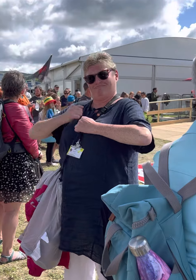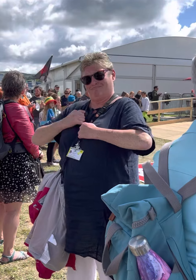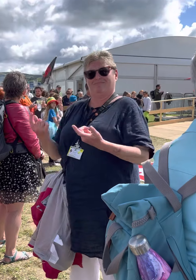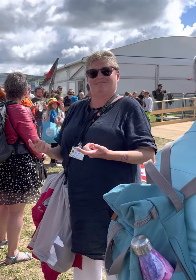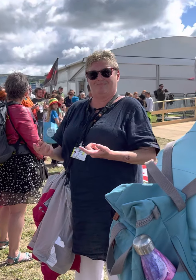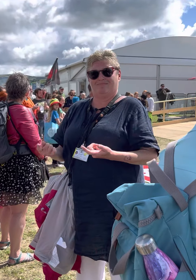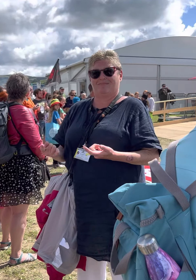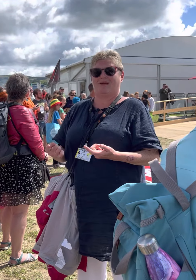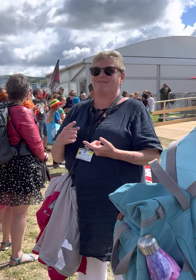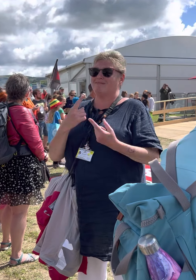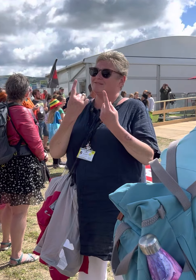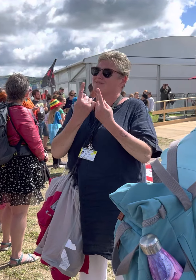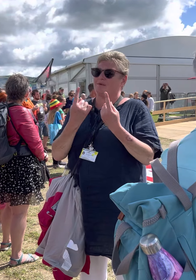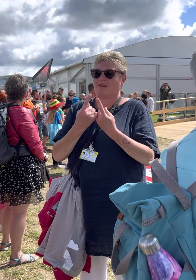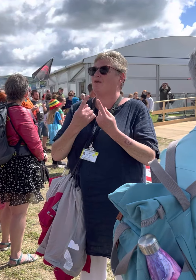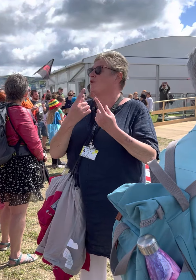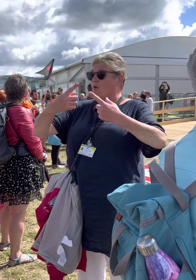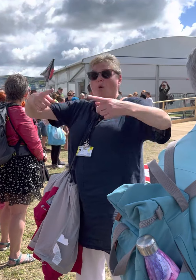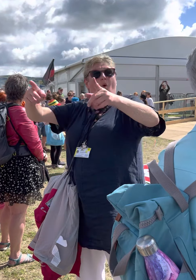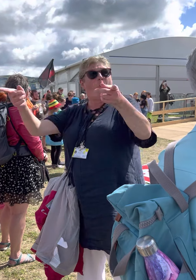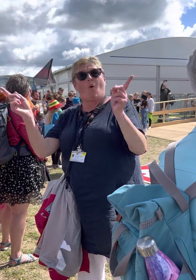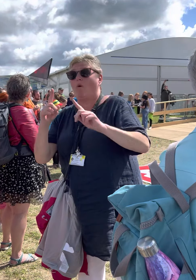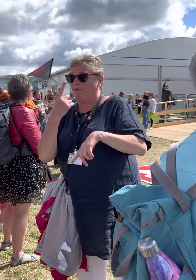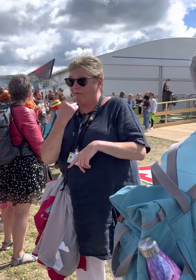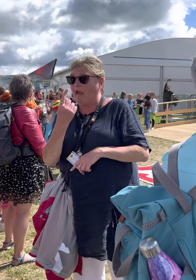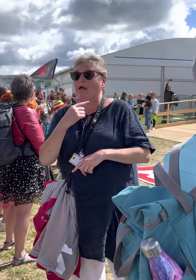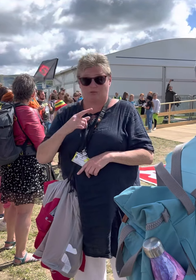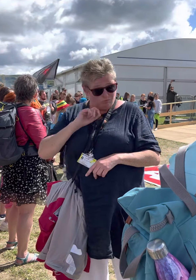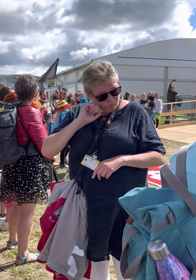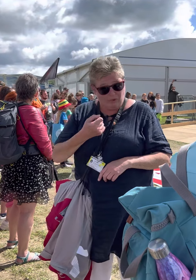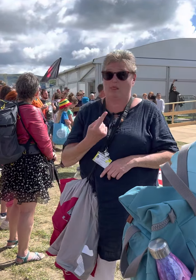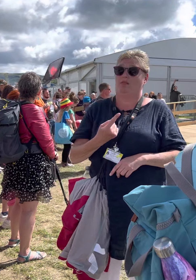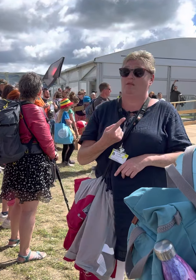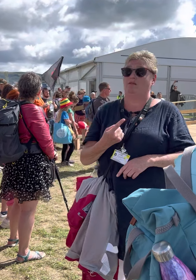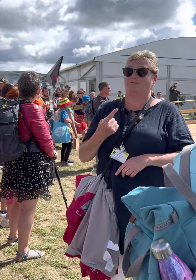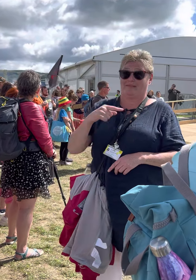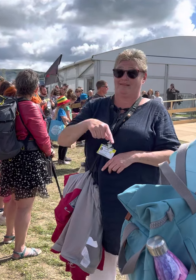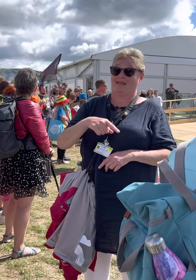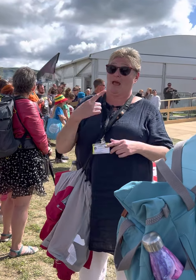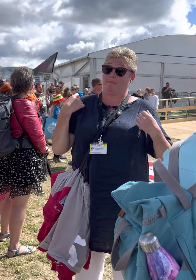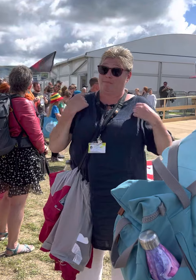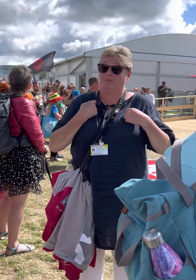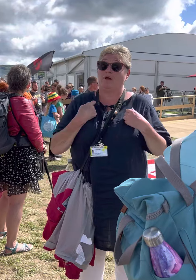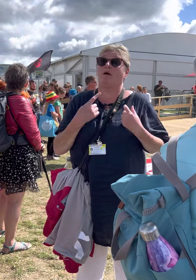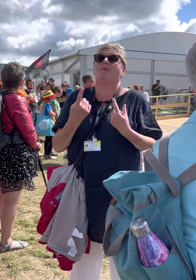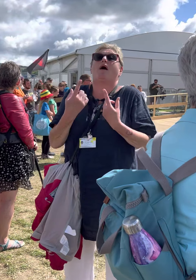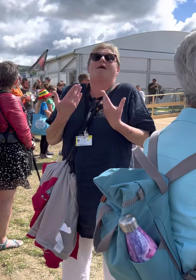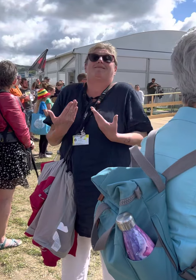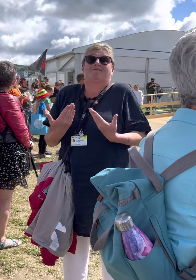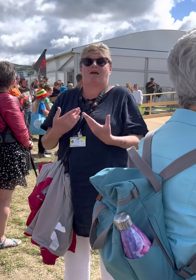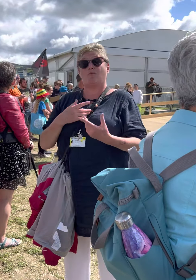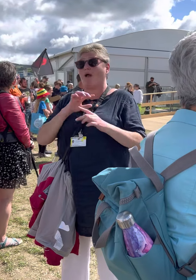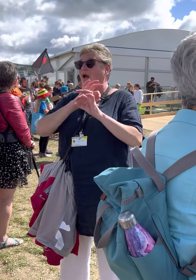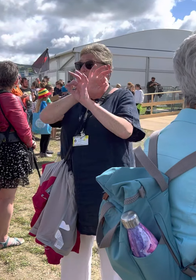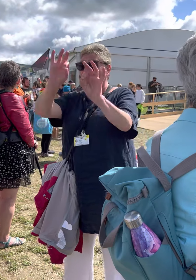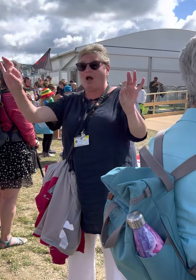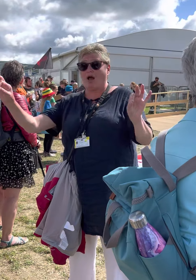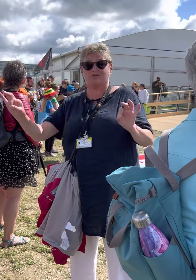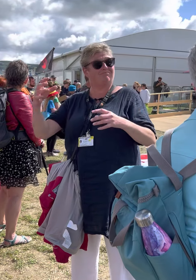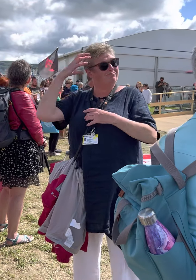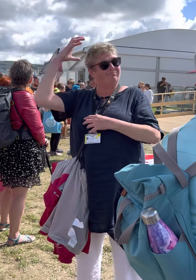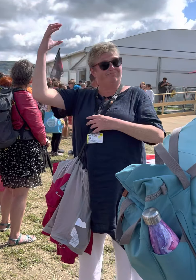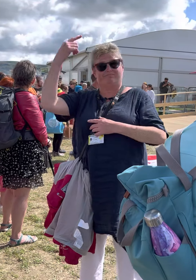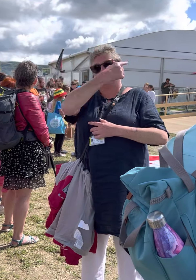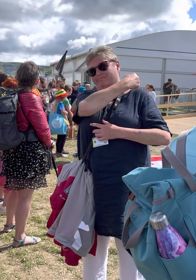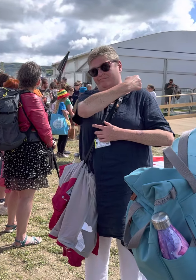A mae hwn yn peth allwn ni gyd wneud, a da ni yn wneud hwn yn Aberdyfi. A heddiw dwi eisiau gofyn i'r